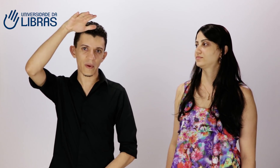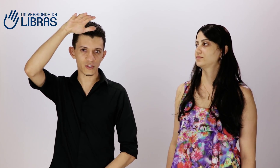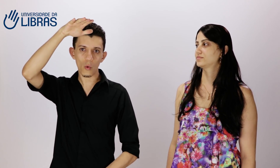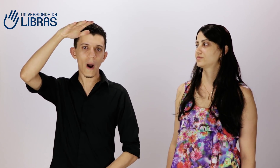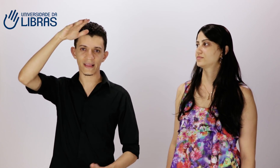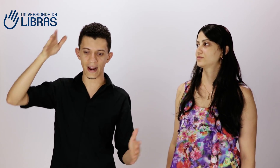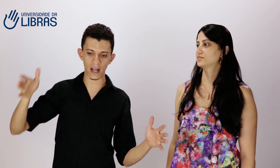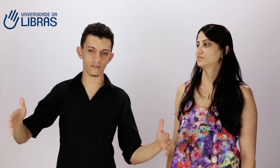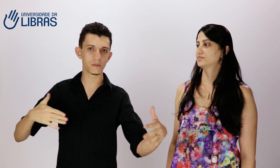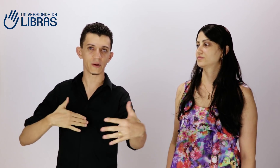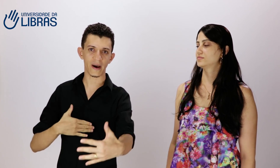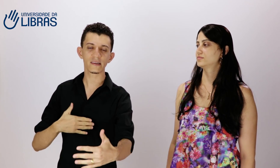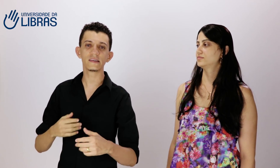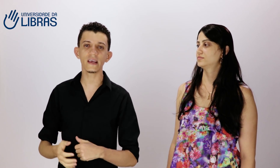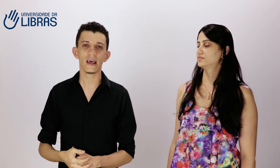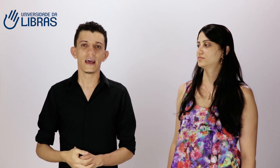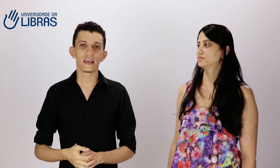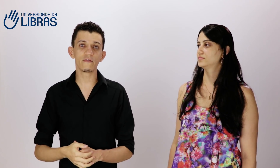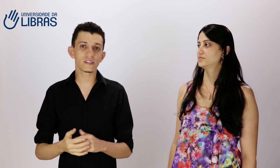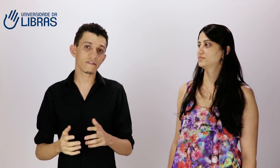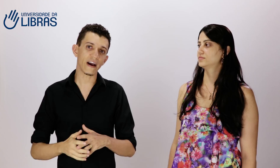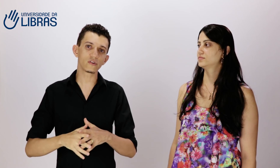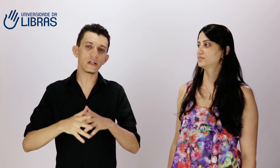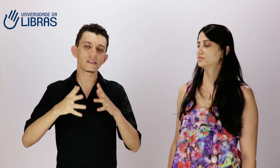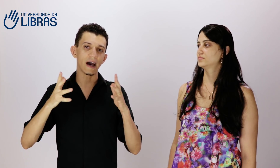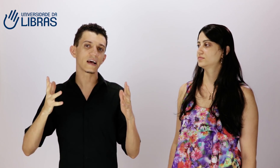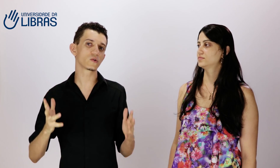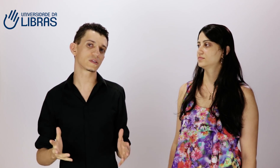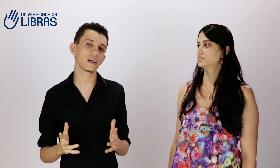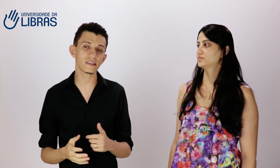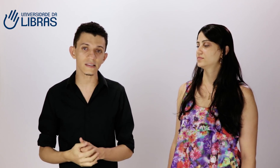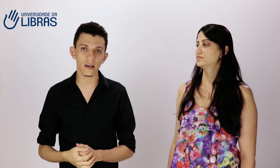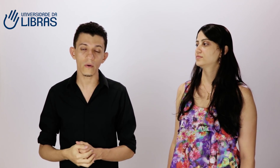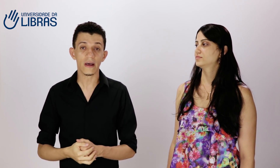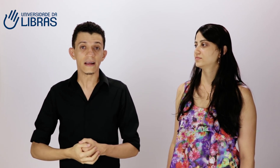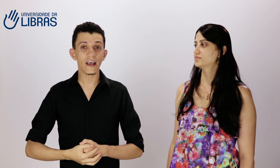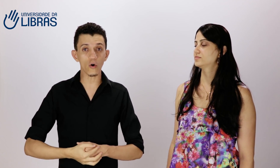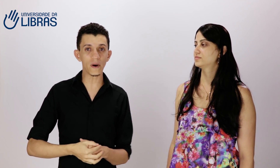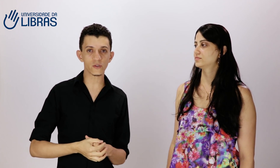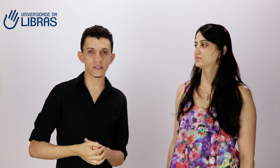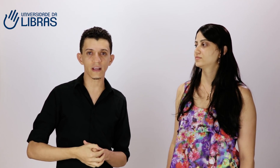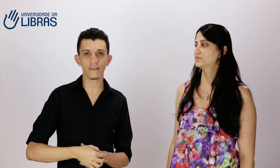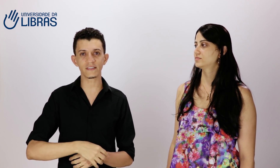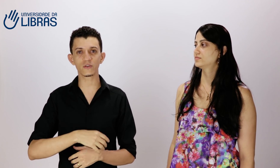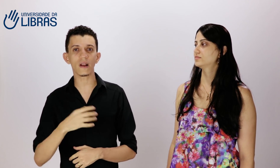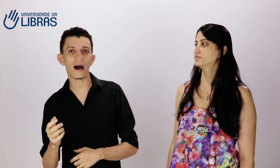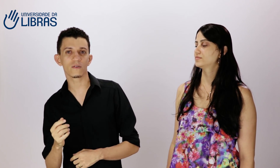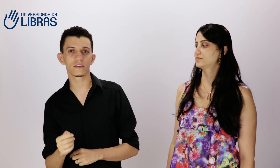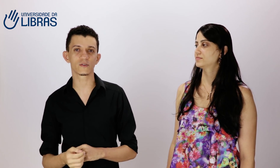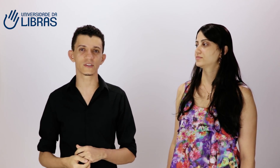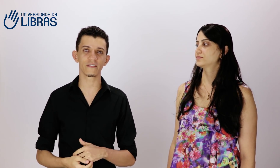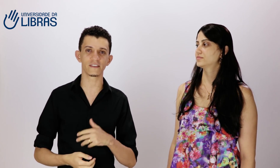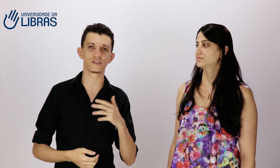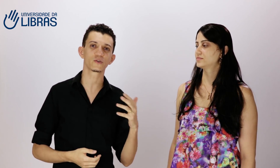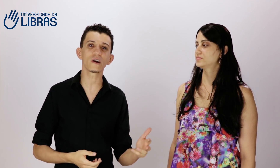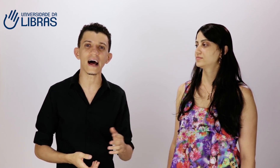geralmente um quadrado, vamos chamar assim, que você vai utilizar na sua sinalização. Tem algumas coisas que você tem que fazer de um lado, outras coisas que você tem que fazer de outro